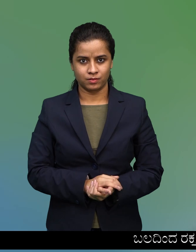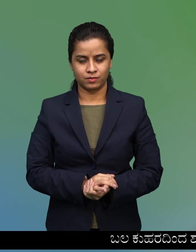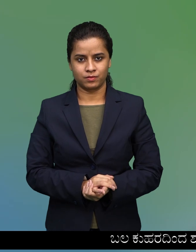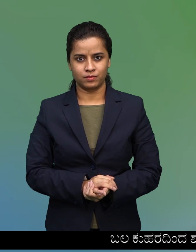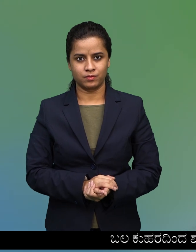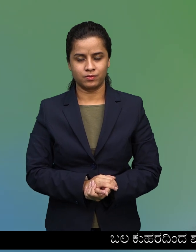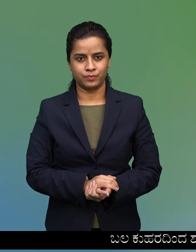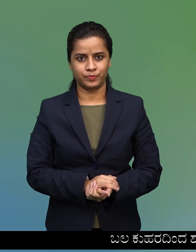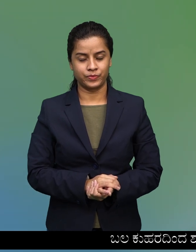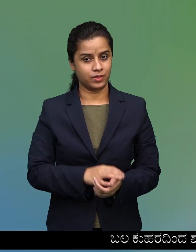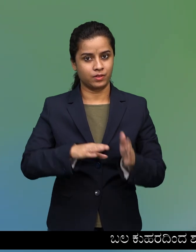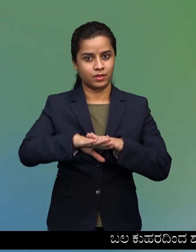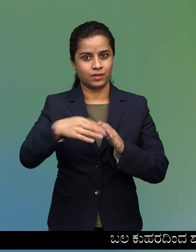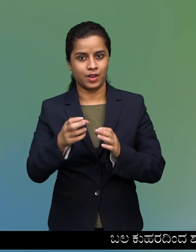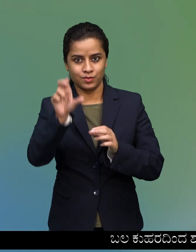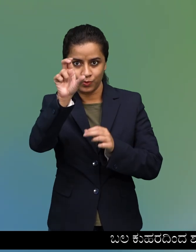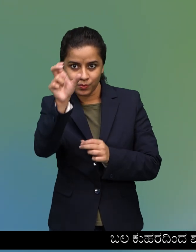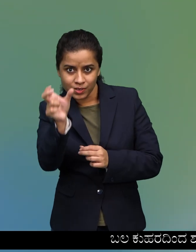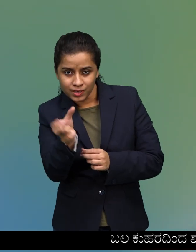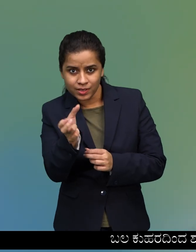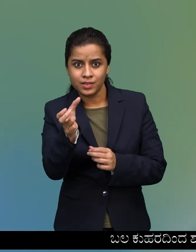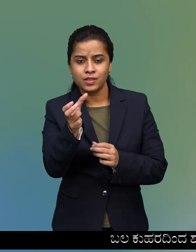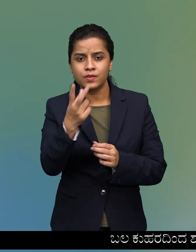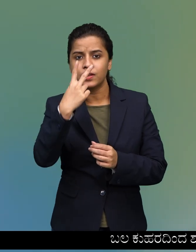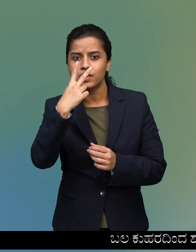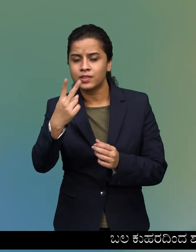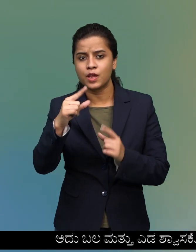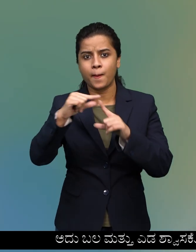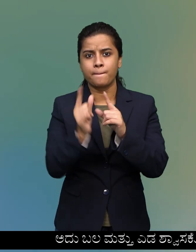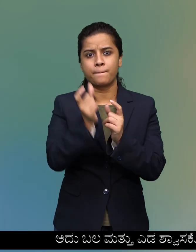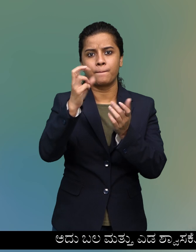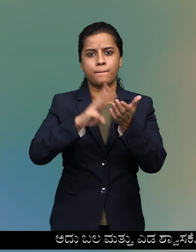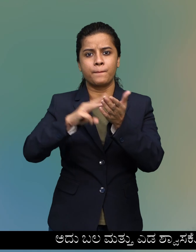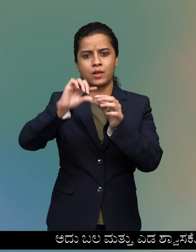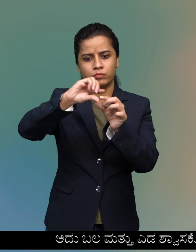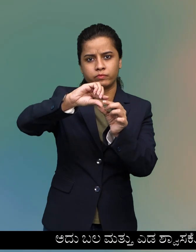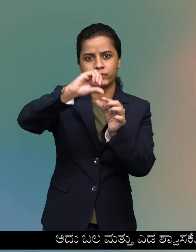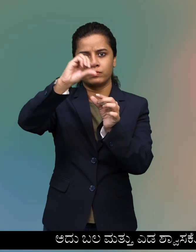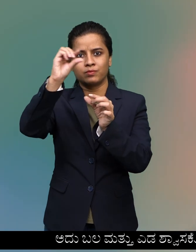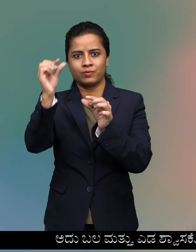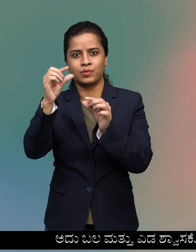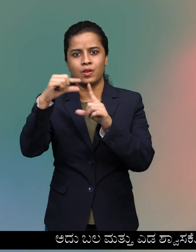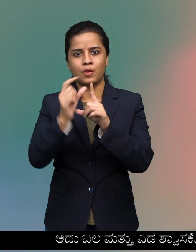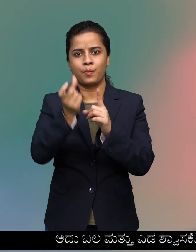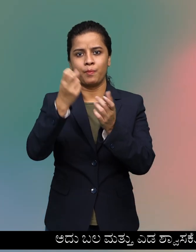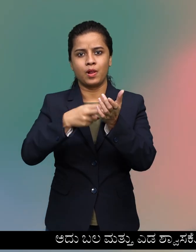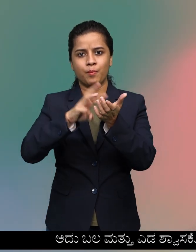ಬಲ ಕುಹರದಿಂದ ಶ್ವಾಸಕೋಶದ ಕಾಂಡವು ಉದ್ಭವಿಸುತ್ತದೆ ಮತ್ತು ಬಲ ಮತ್ತು ಎಡ ಶ್ವಾಸಕೋಶದ